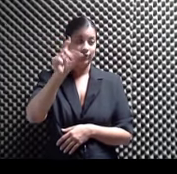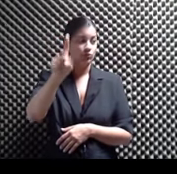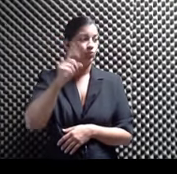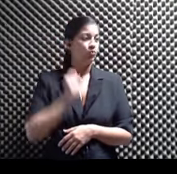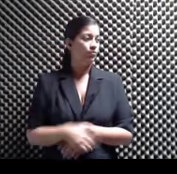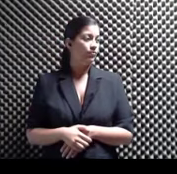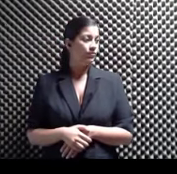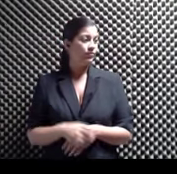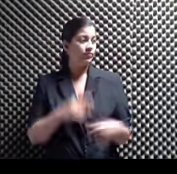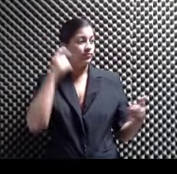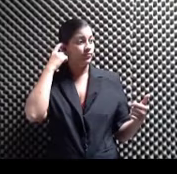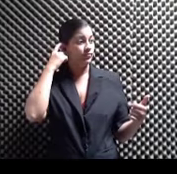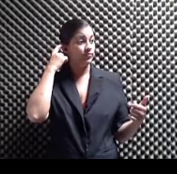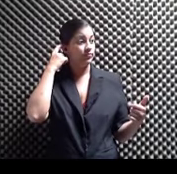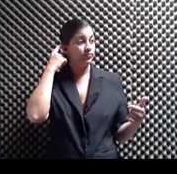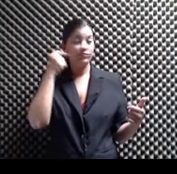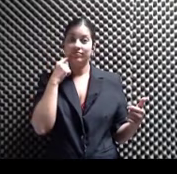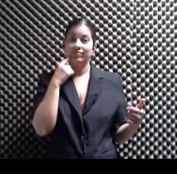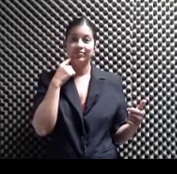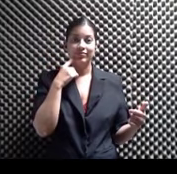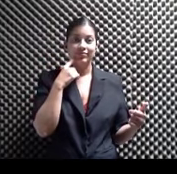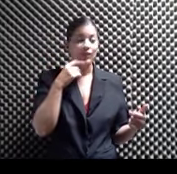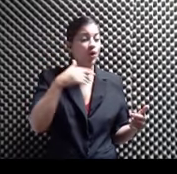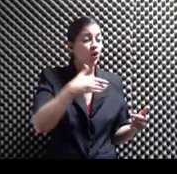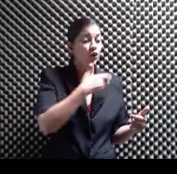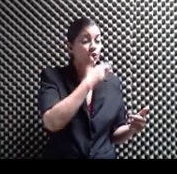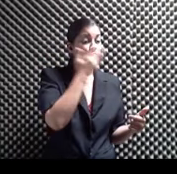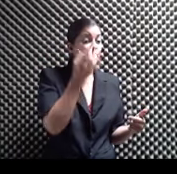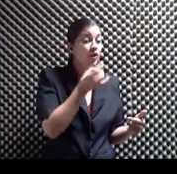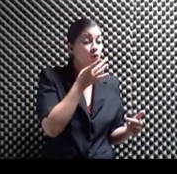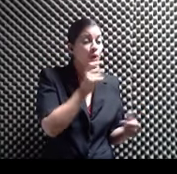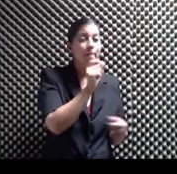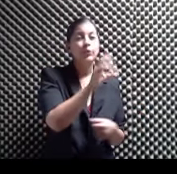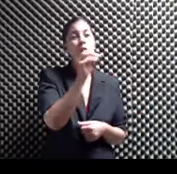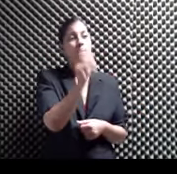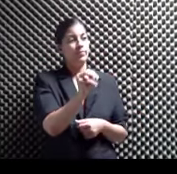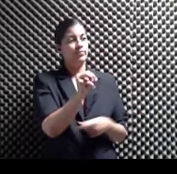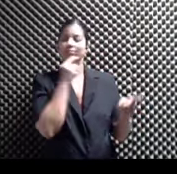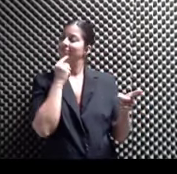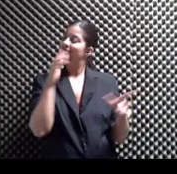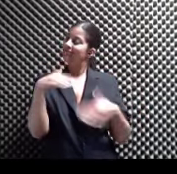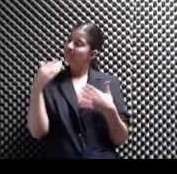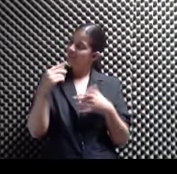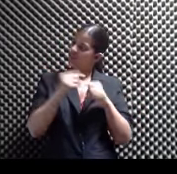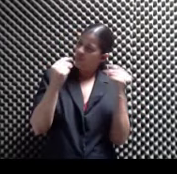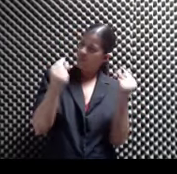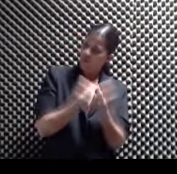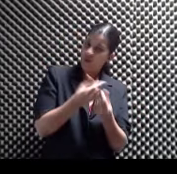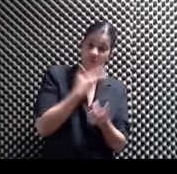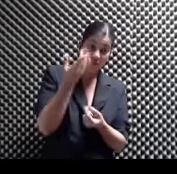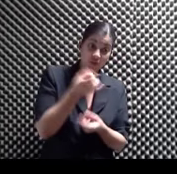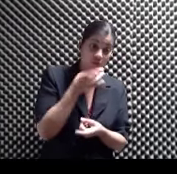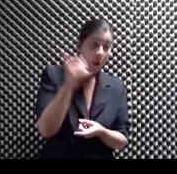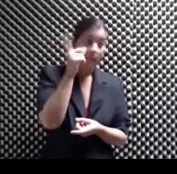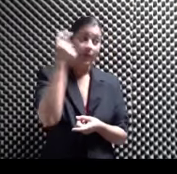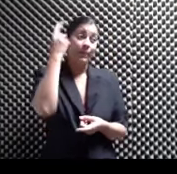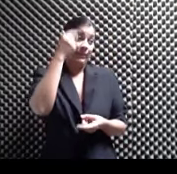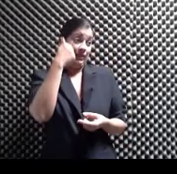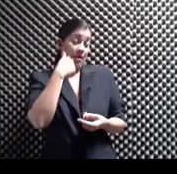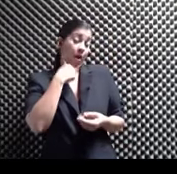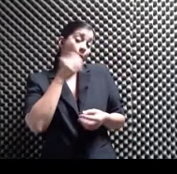787-451-8431. Y noavialuz.com. También quiero felicitar al grupo de Nueva Luz porque es, para mí es uno de estos colectivos de